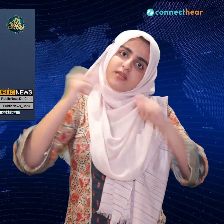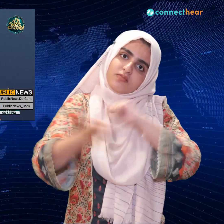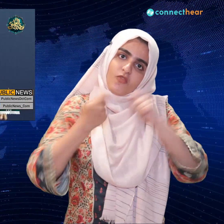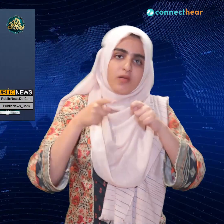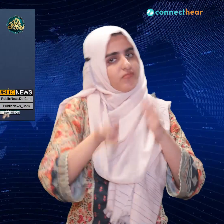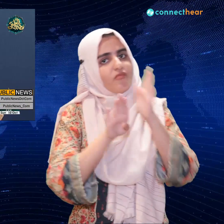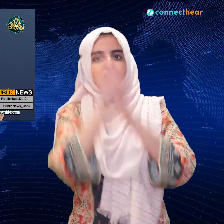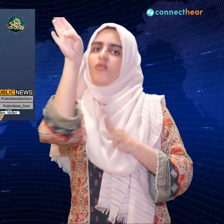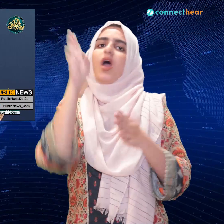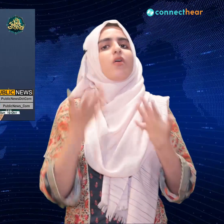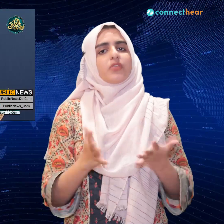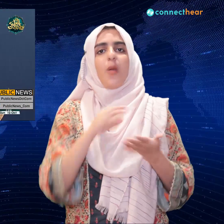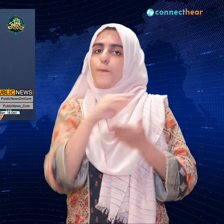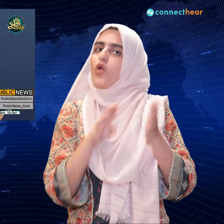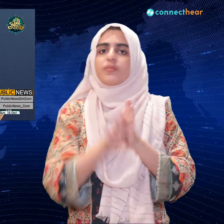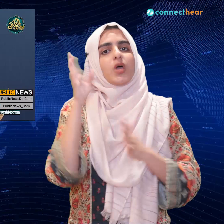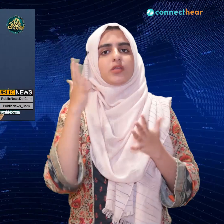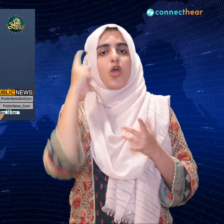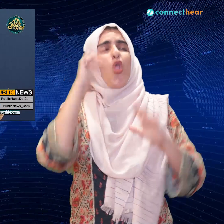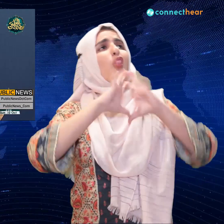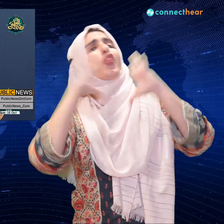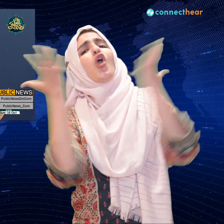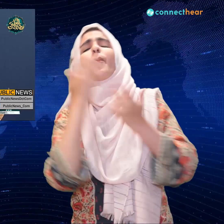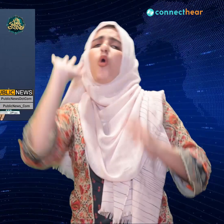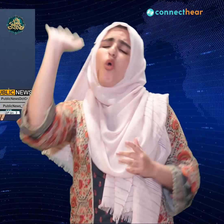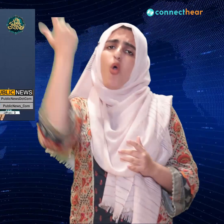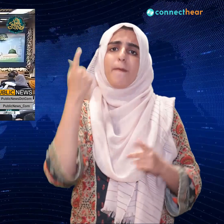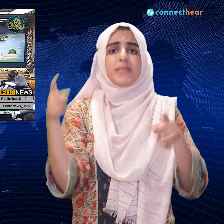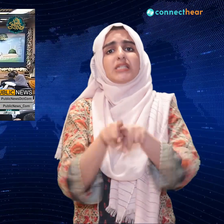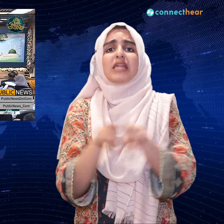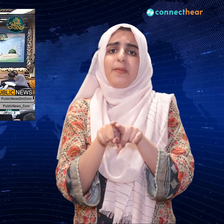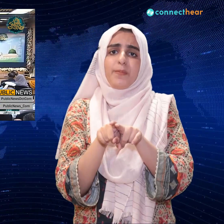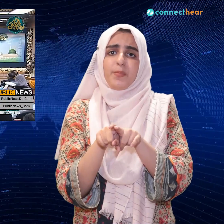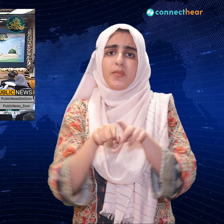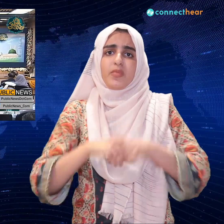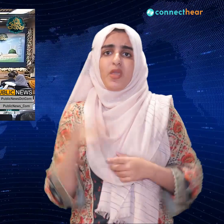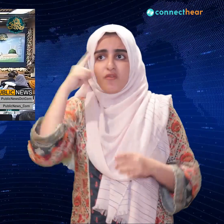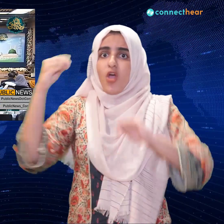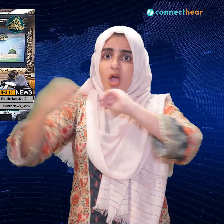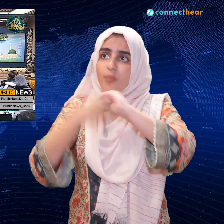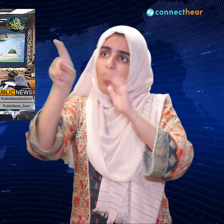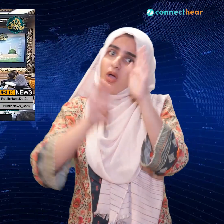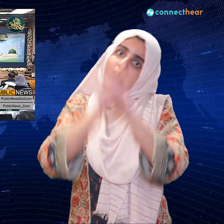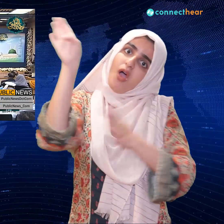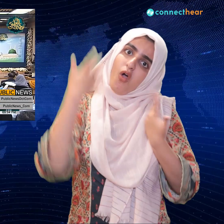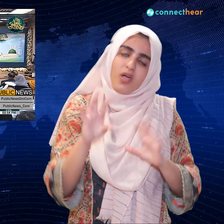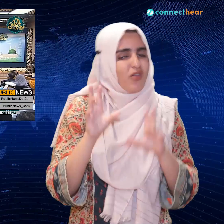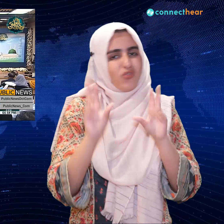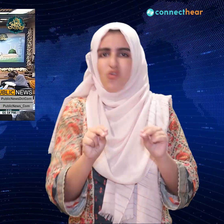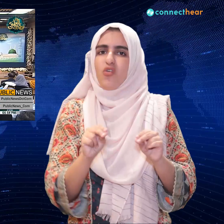بڑھ سکتا. کوئی بھی دنیا میں مجھے معاشرہ بتا دے جس کے اندر کرپشن ہو اور وہ ترقی کر گیا